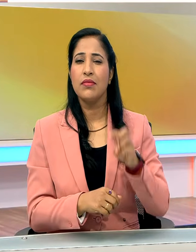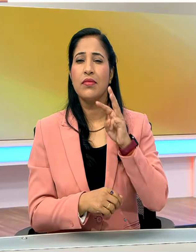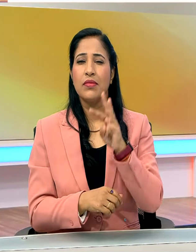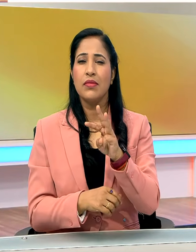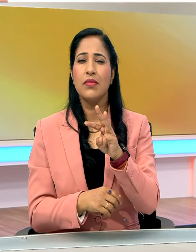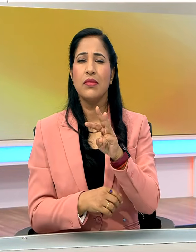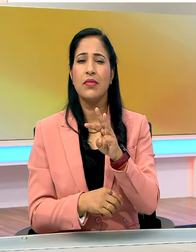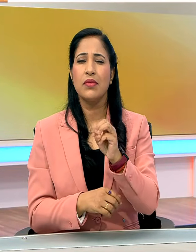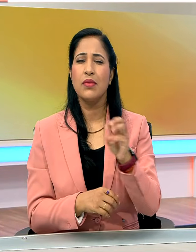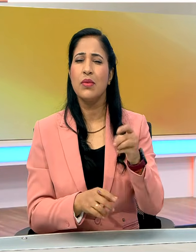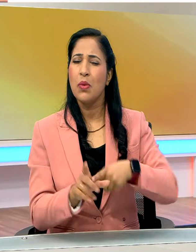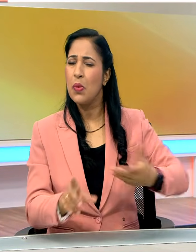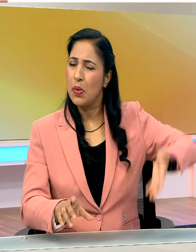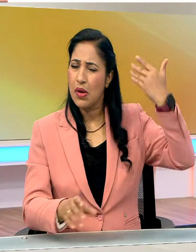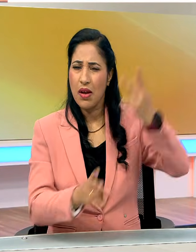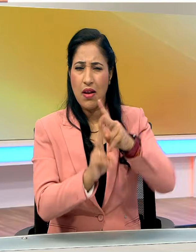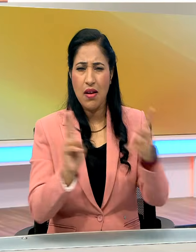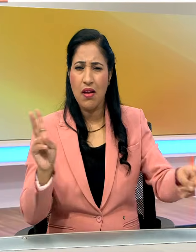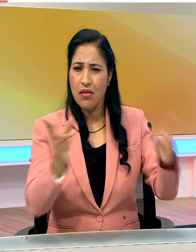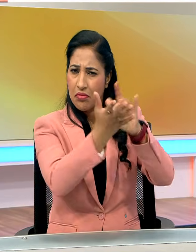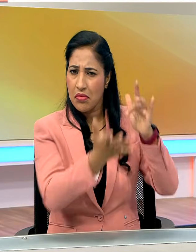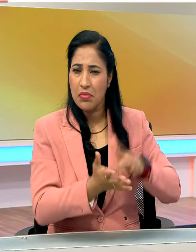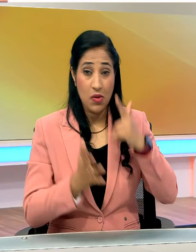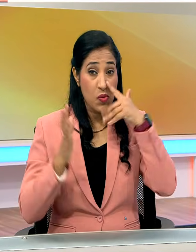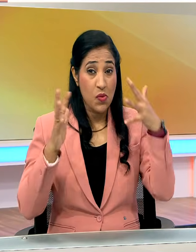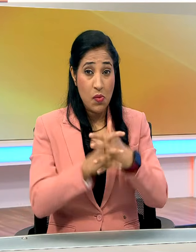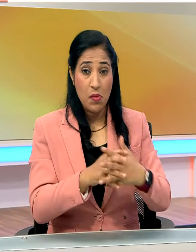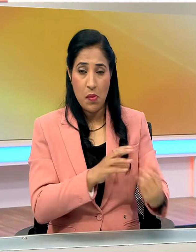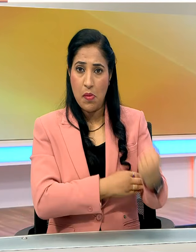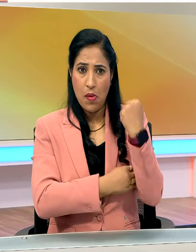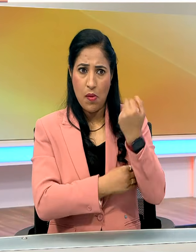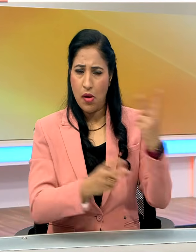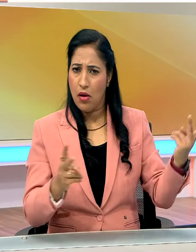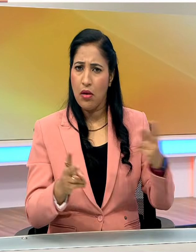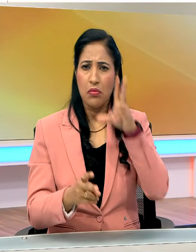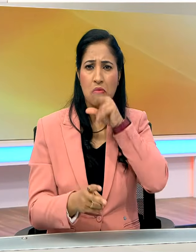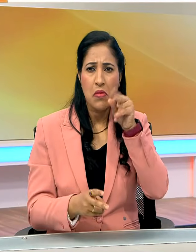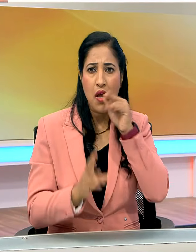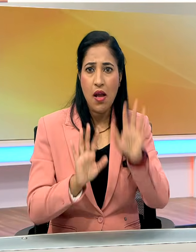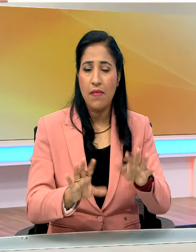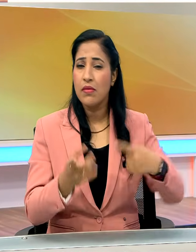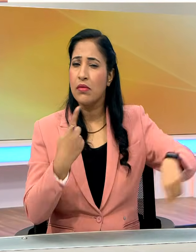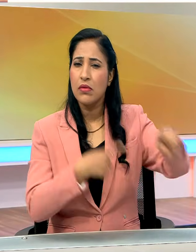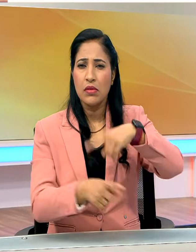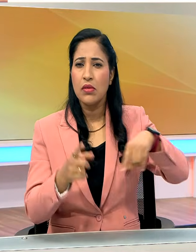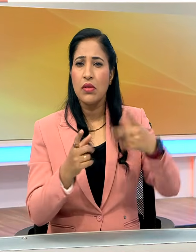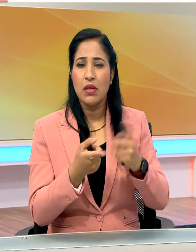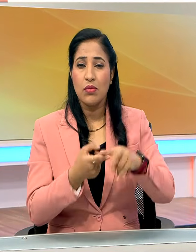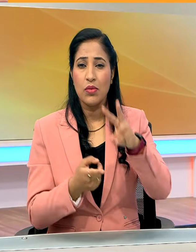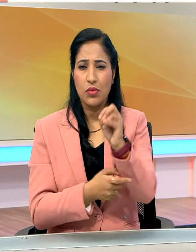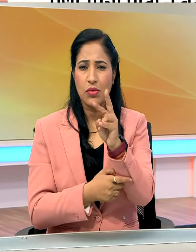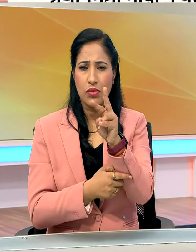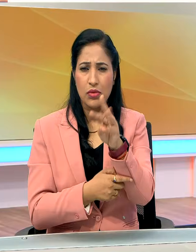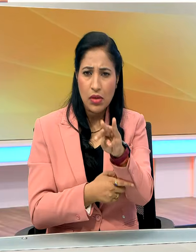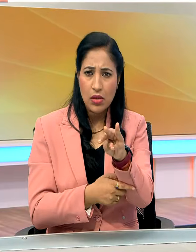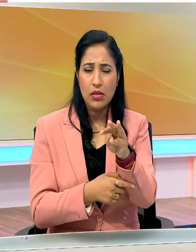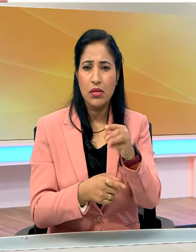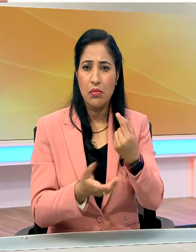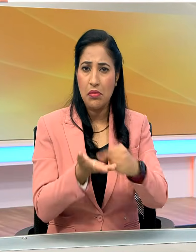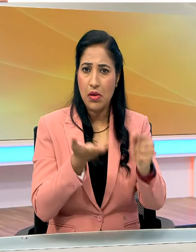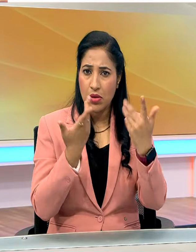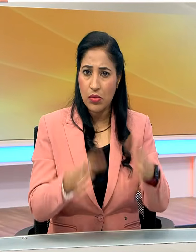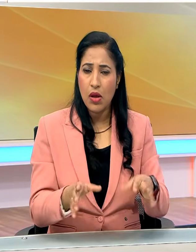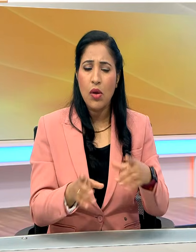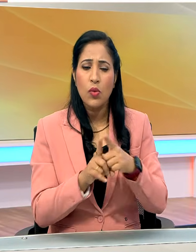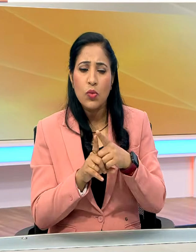इंतजार है और आज देश के अलग अलग कोनों से नारी शक्ति की ये आवाज उठ रही है कि आखिर जब इसे 2023 में पारित हुआ तो अब इसका क्रियान्वयन